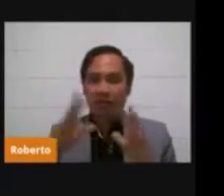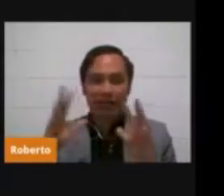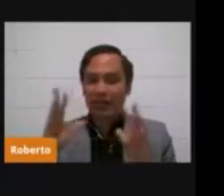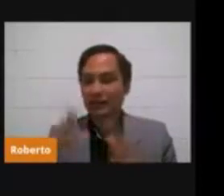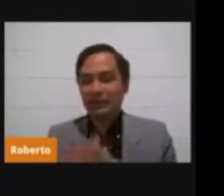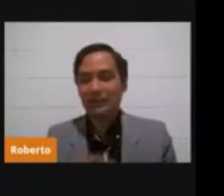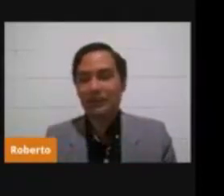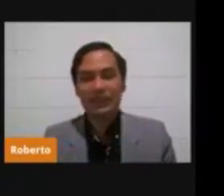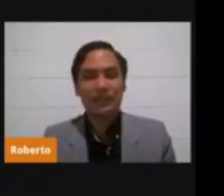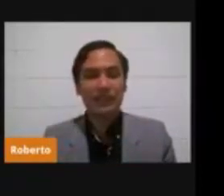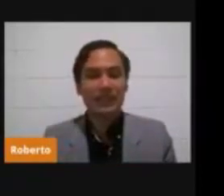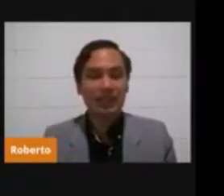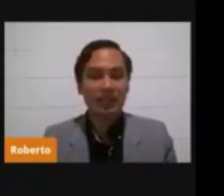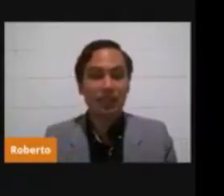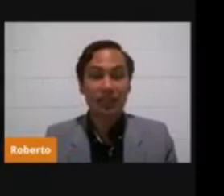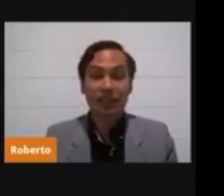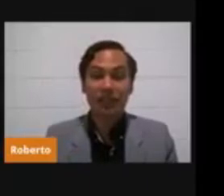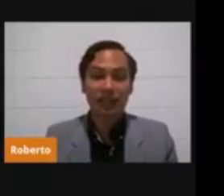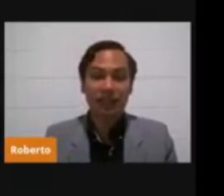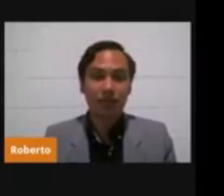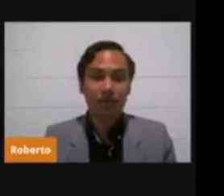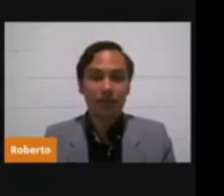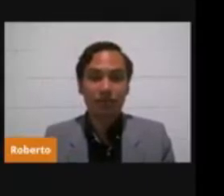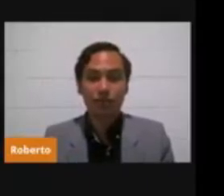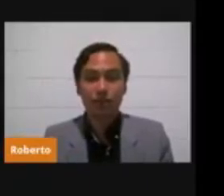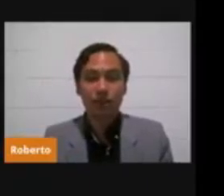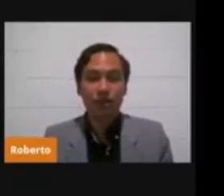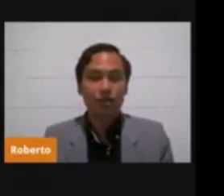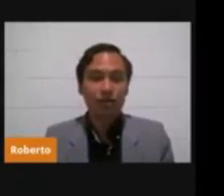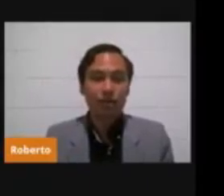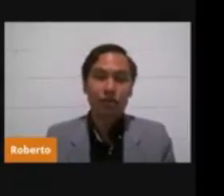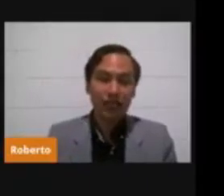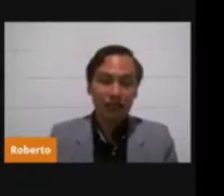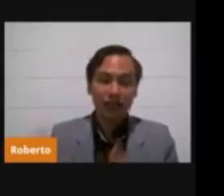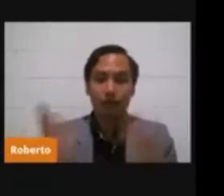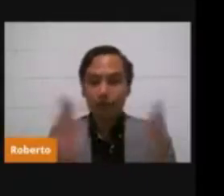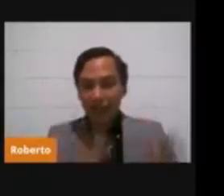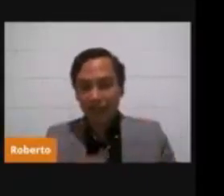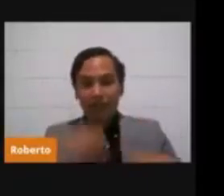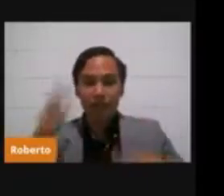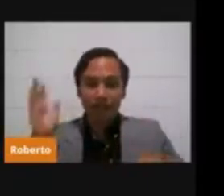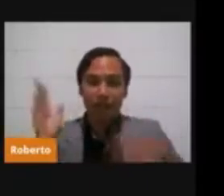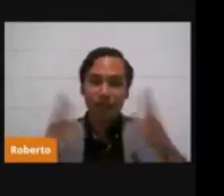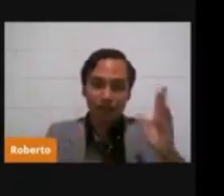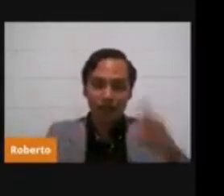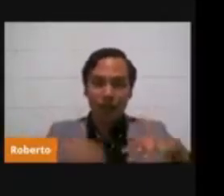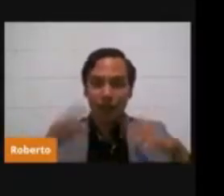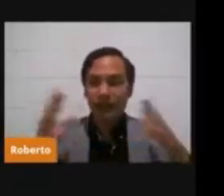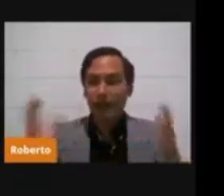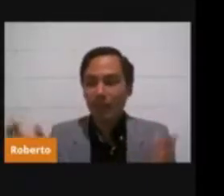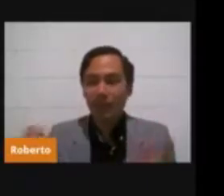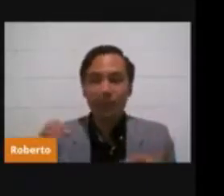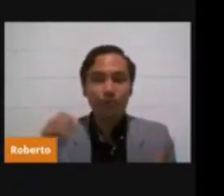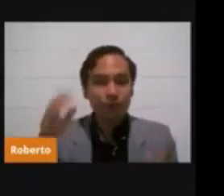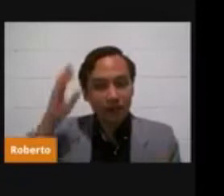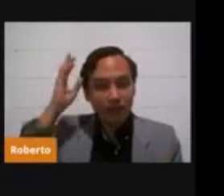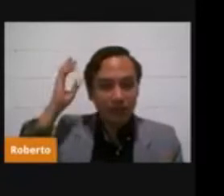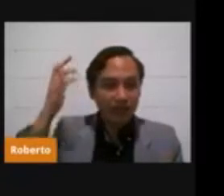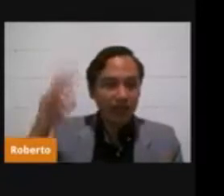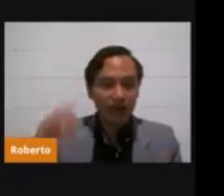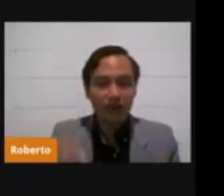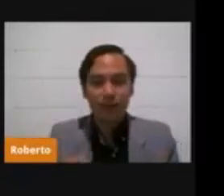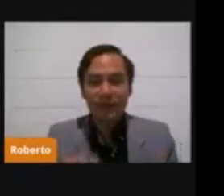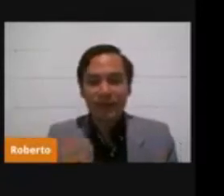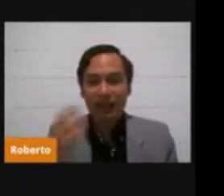bueno, las diferencias físicas que son tan evidentes como que somos unos morenitos, otros chelitos, altos, gorditos, bajos, unos